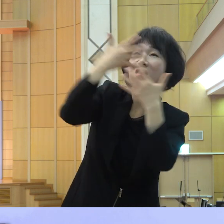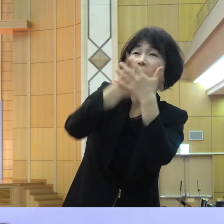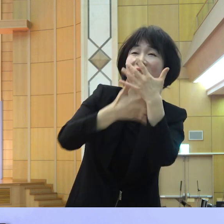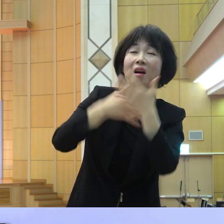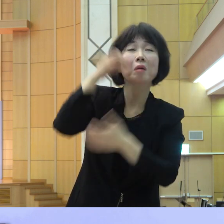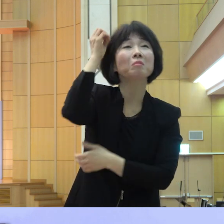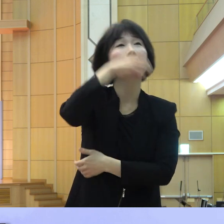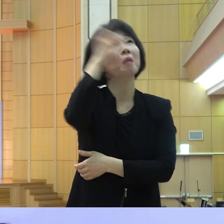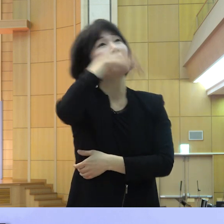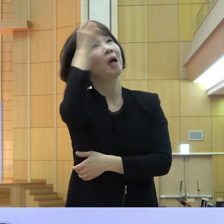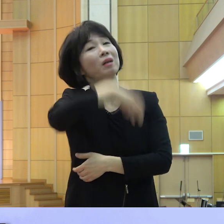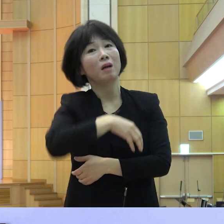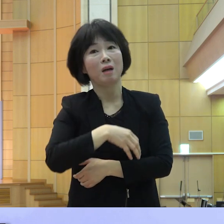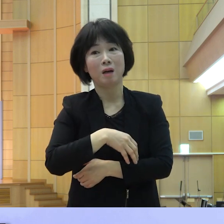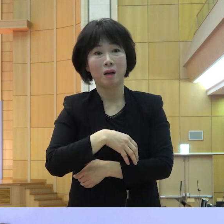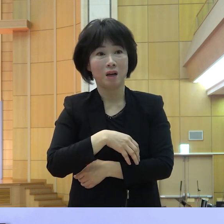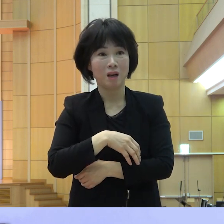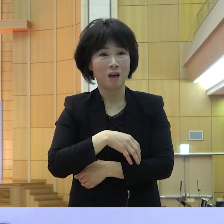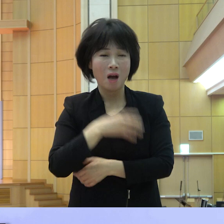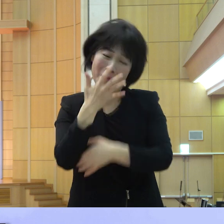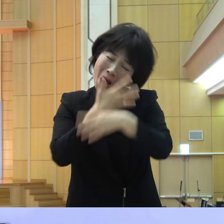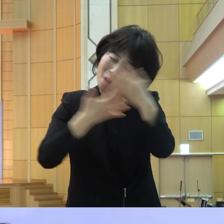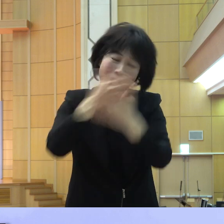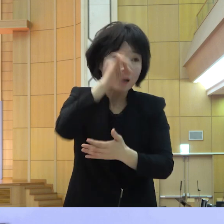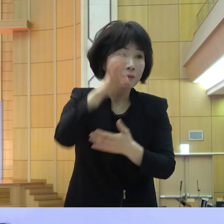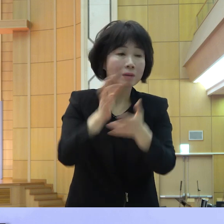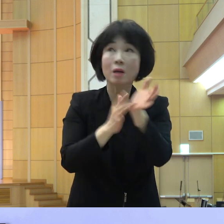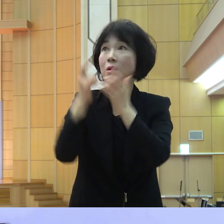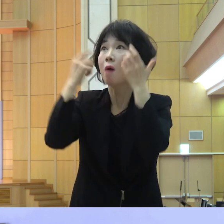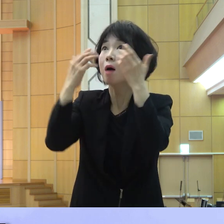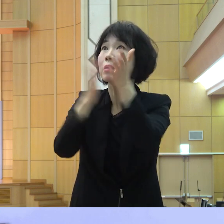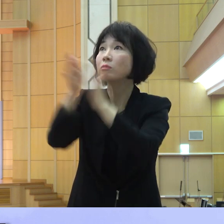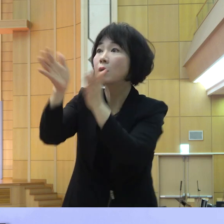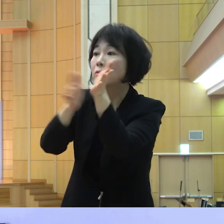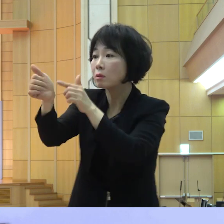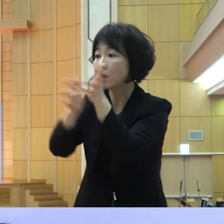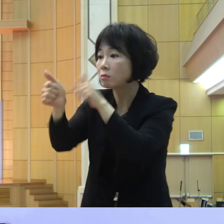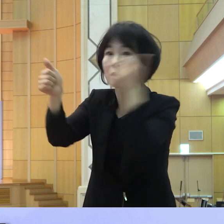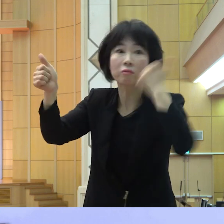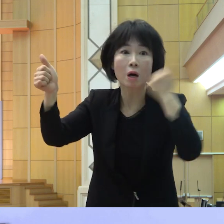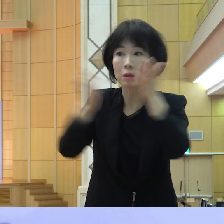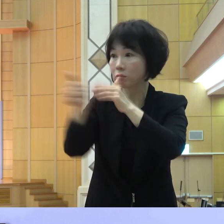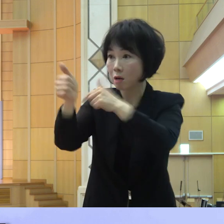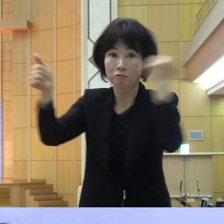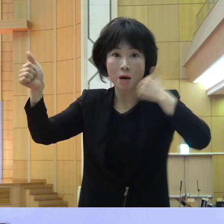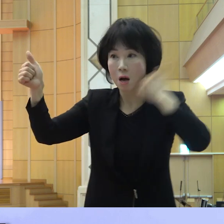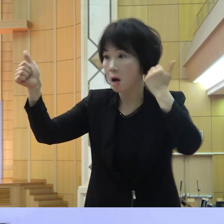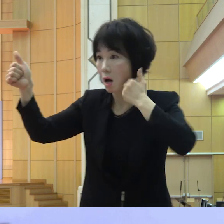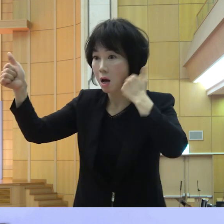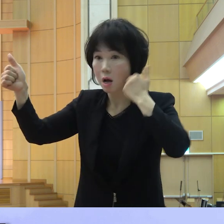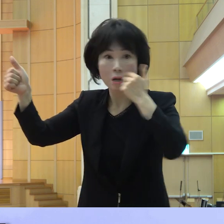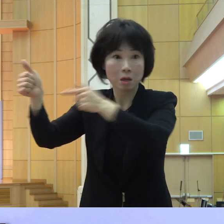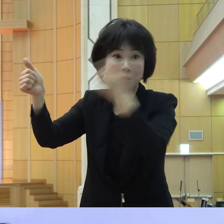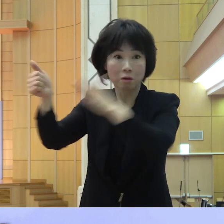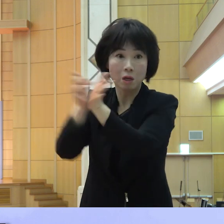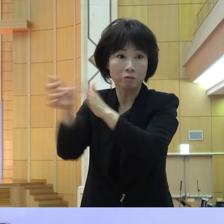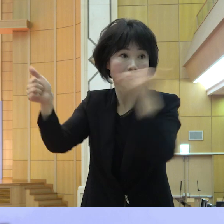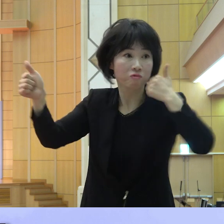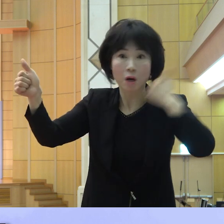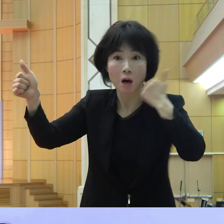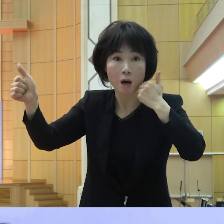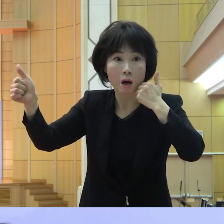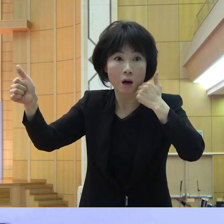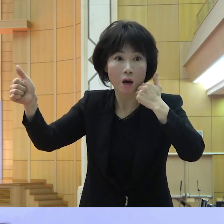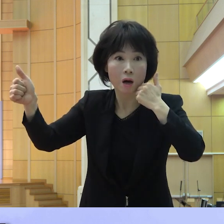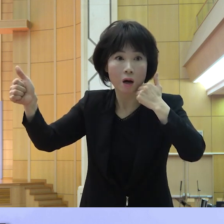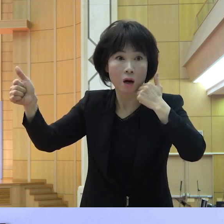그냥 예수 믿는 걸로만 생각하면 안 되고, 예수님이 구주셔, 왜 십자가에서 살을 찢었을까, 왜 피를 흘렸을까,